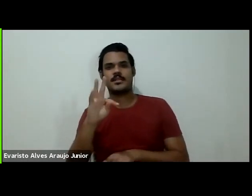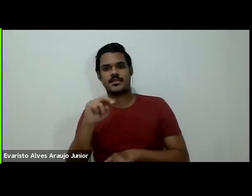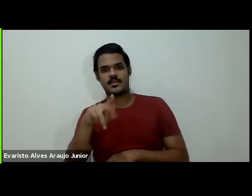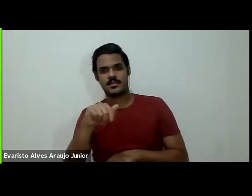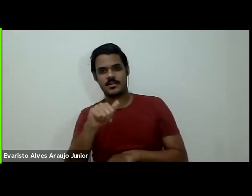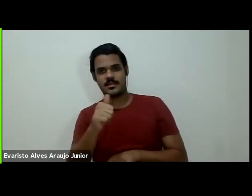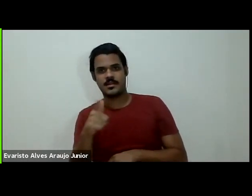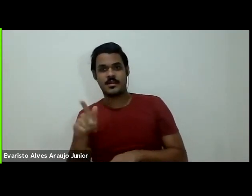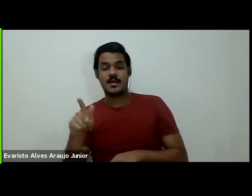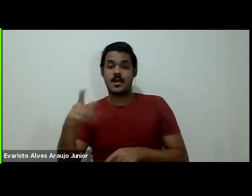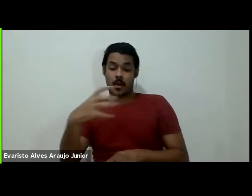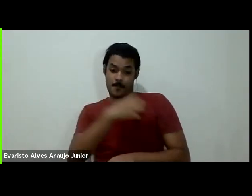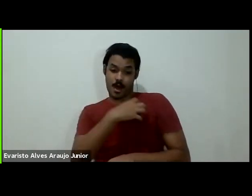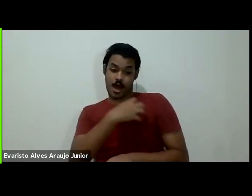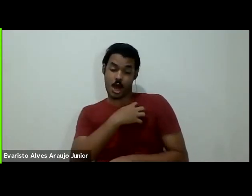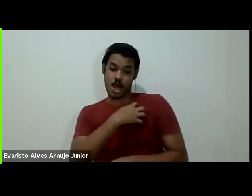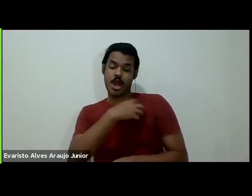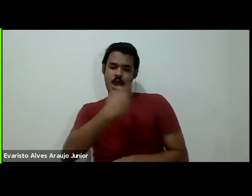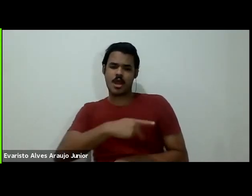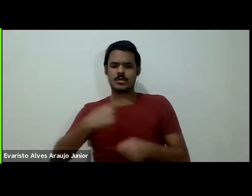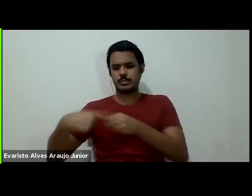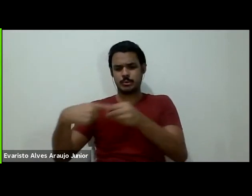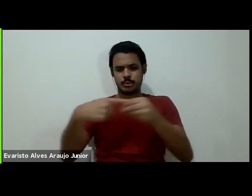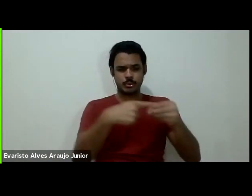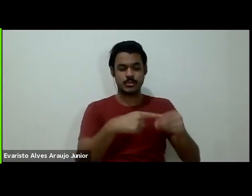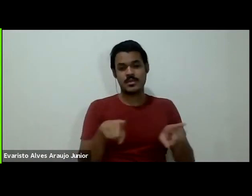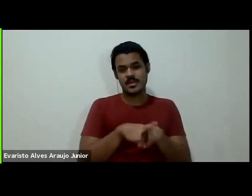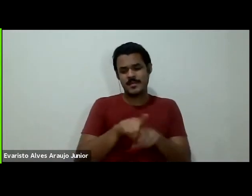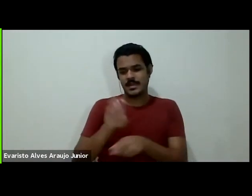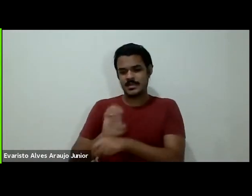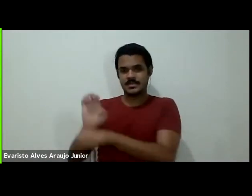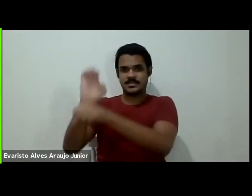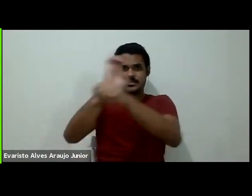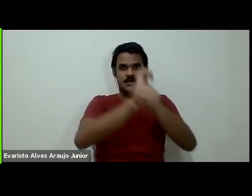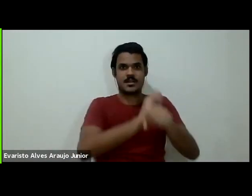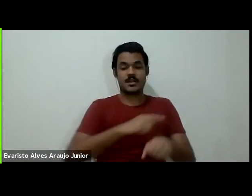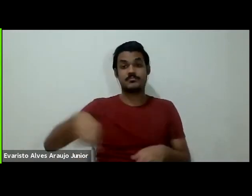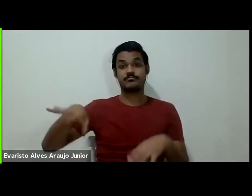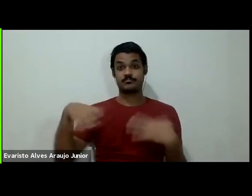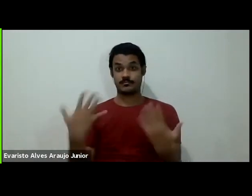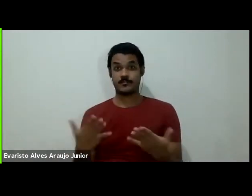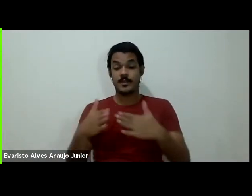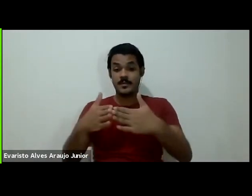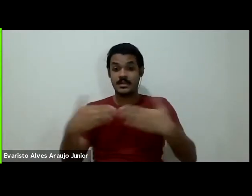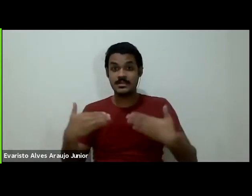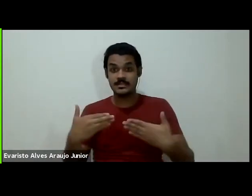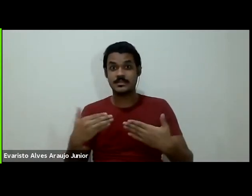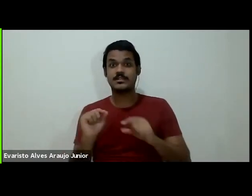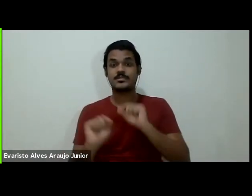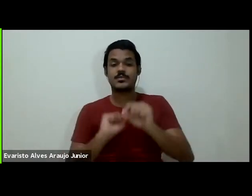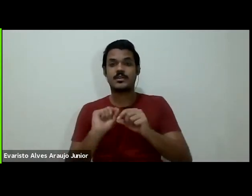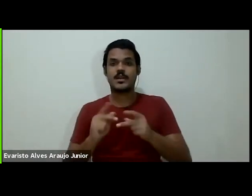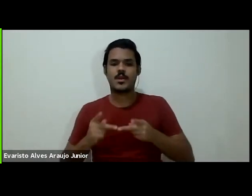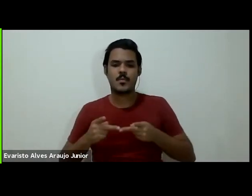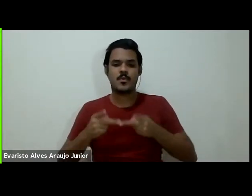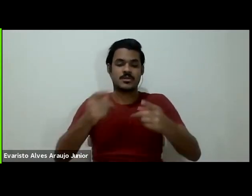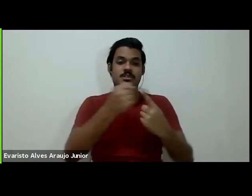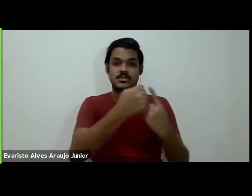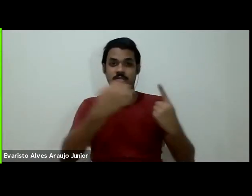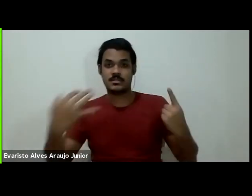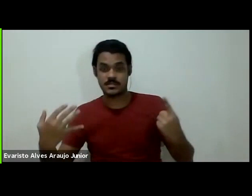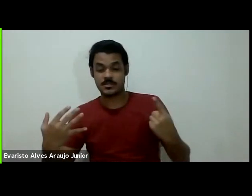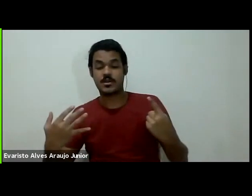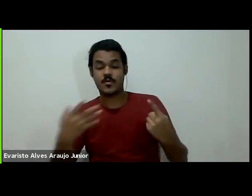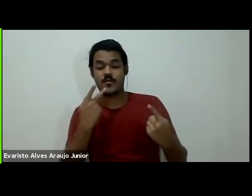como também de todos os estados brasileiros. Eu vou pedir licença a vocês para falar sobre o nosso projeto de extensão e de